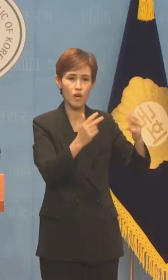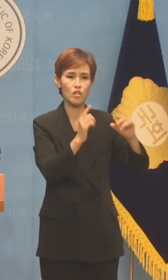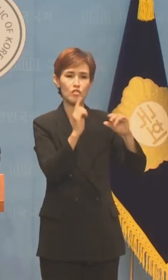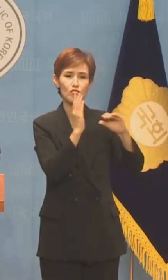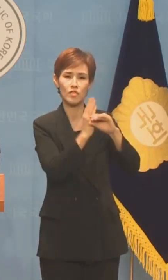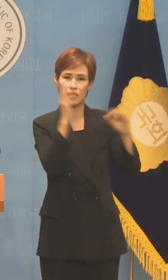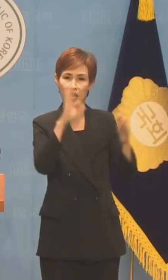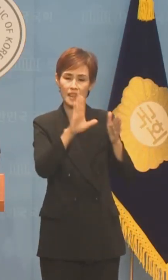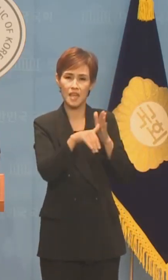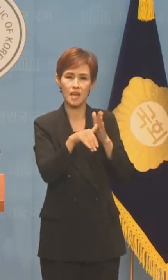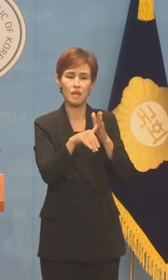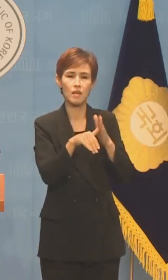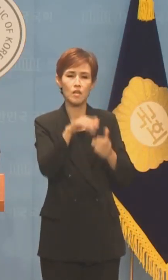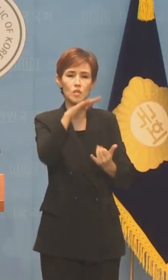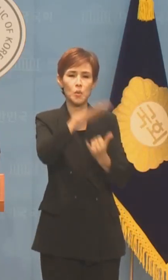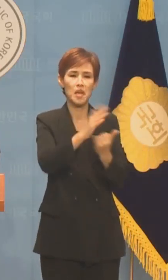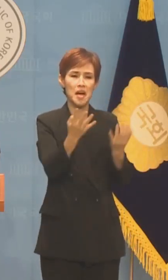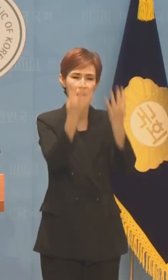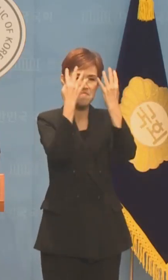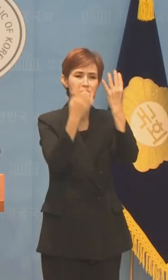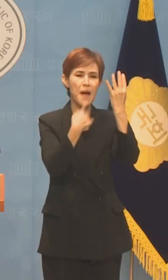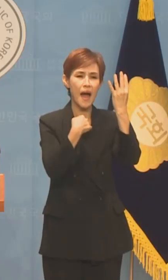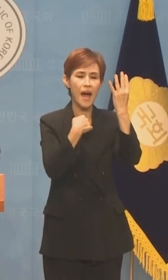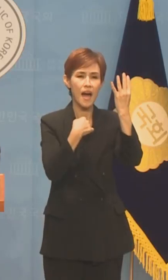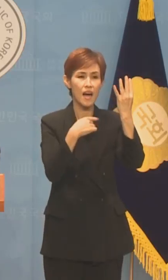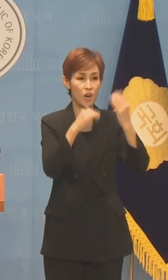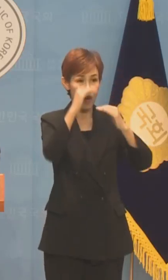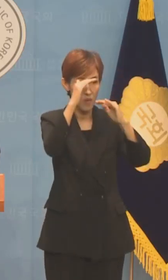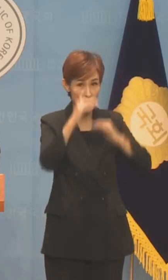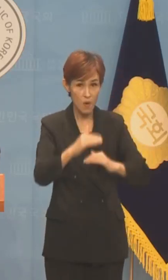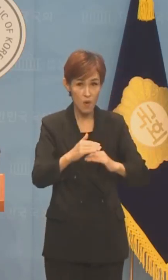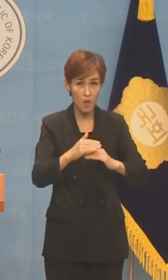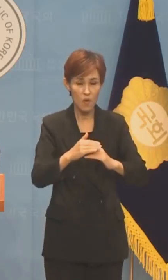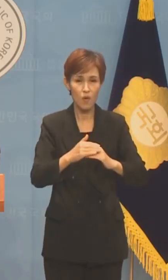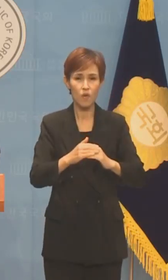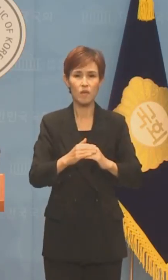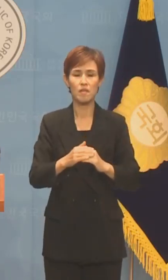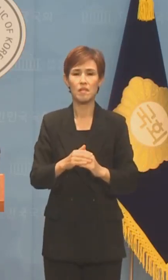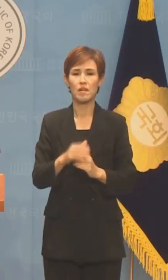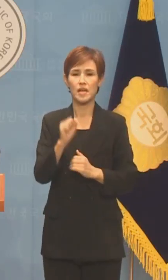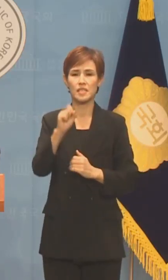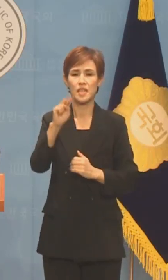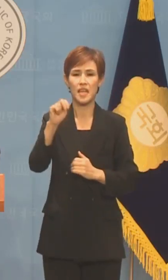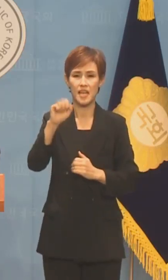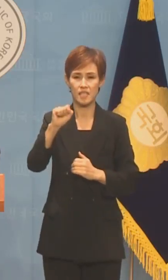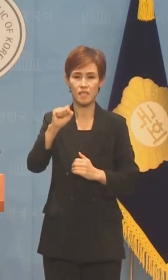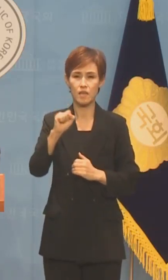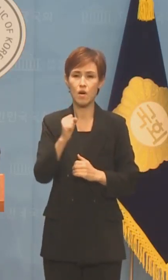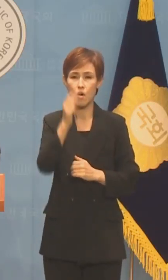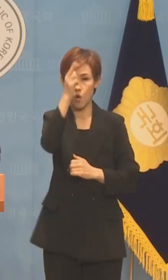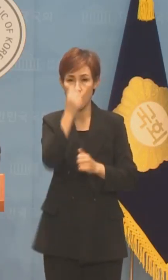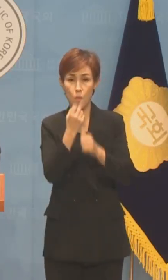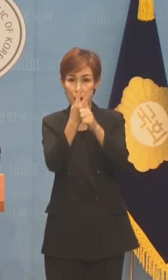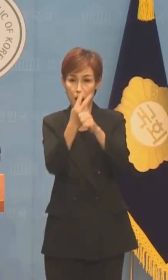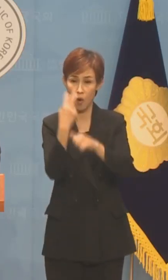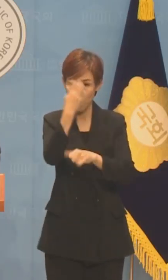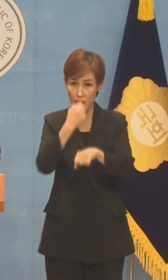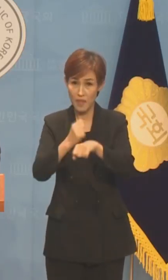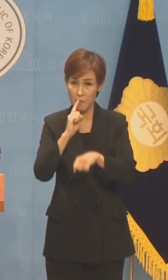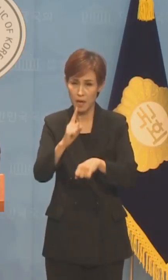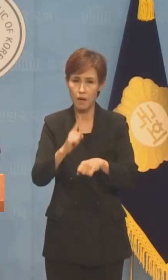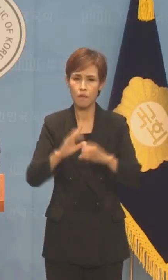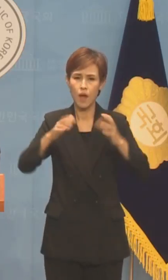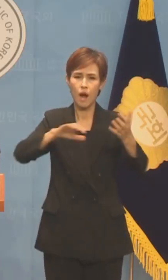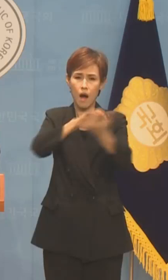시절 소년원에 복역했다는 내용이 허위라며 SNS 글을 고발 검토한다는 보도가 있었습니다. 내란